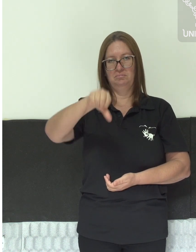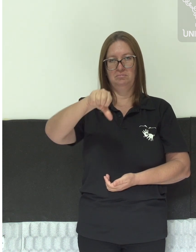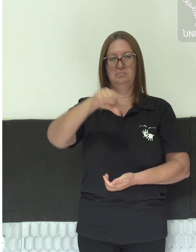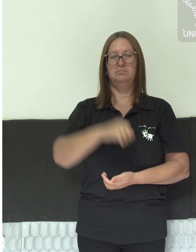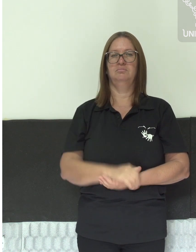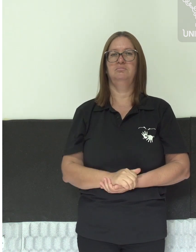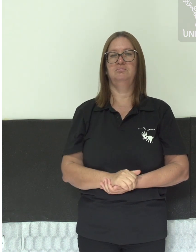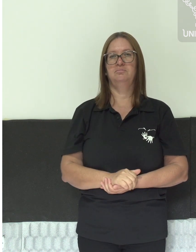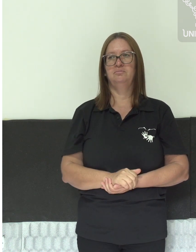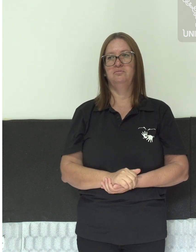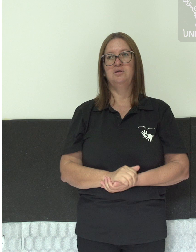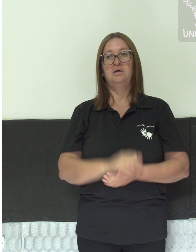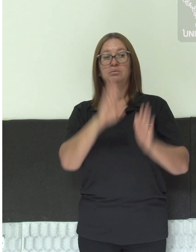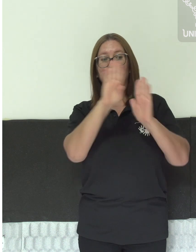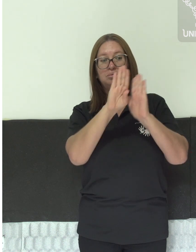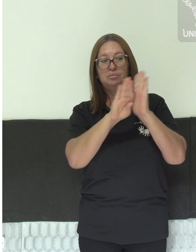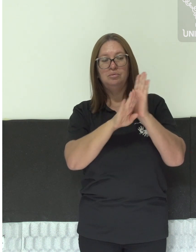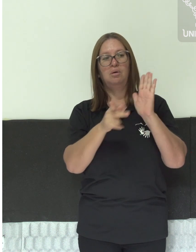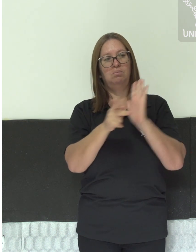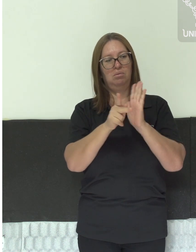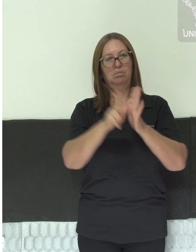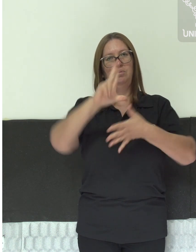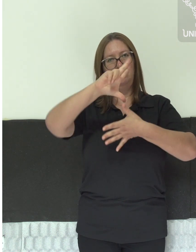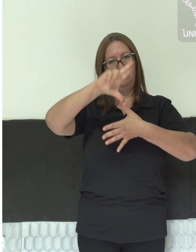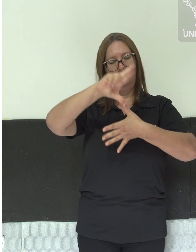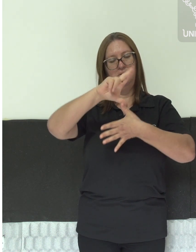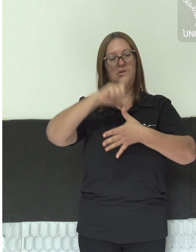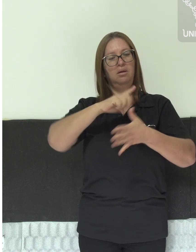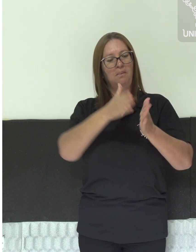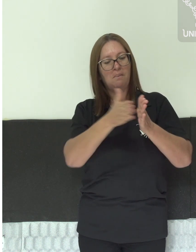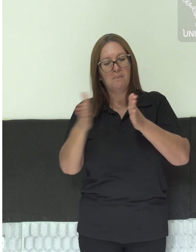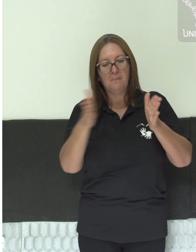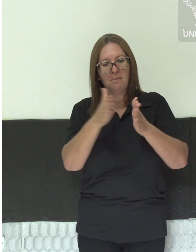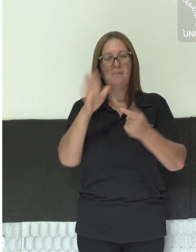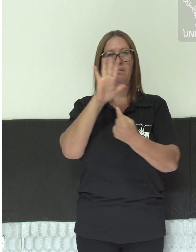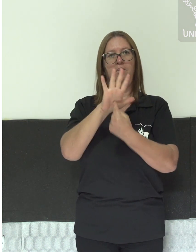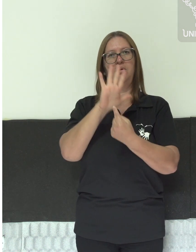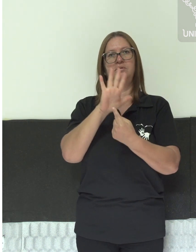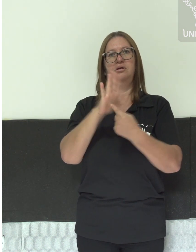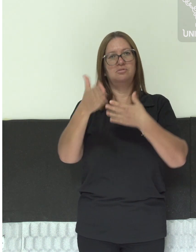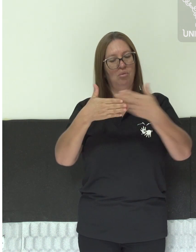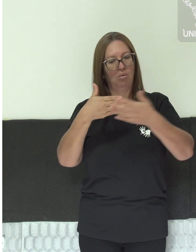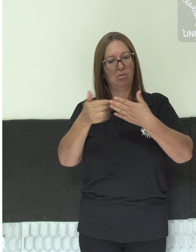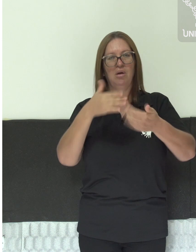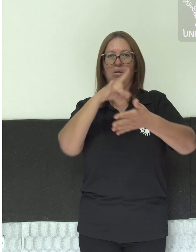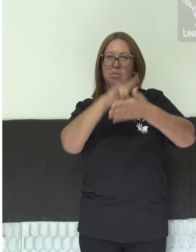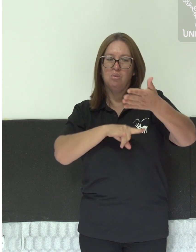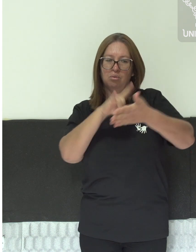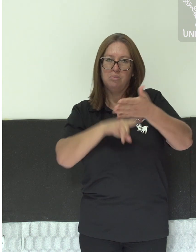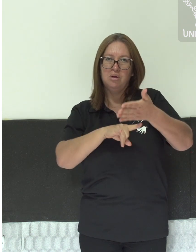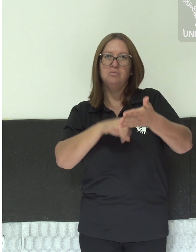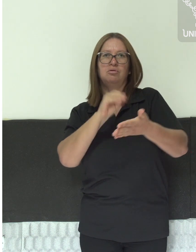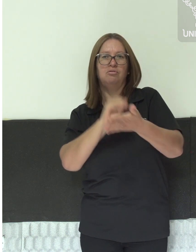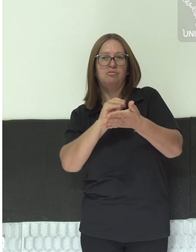7.3.4.9. A critério da UNILA, poderá ser concedido prazo para apresentação de qualquer documentação